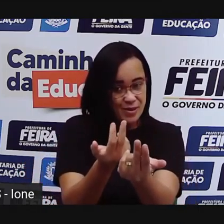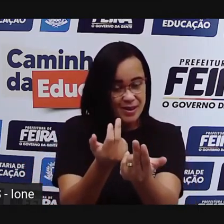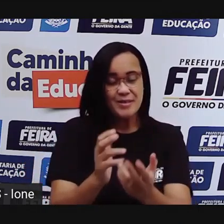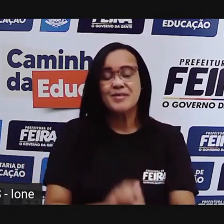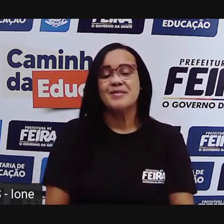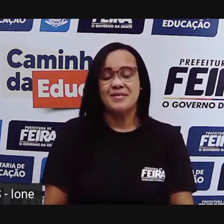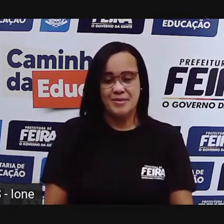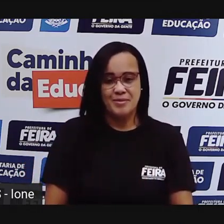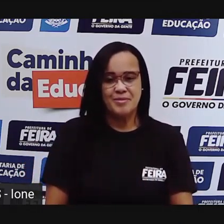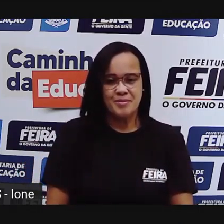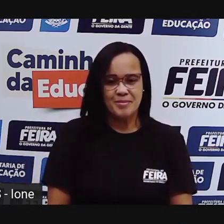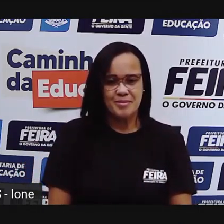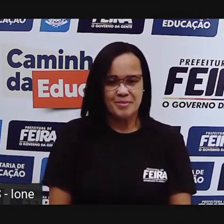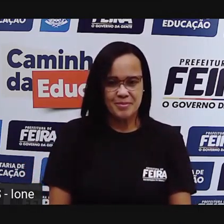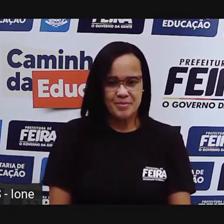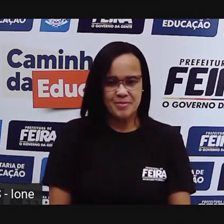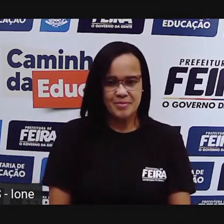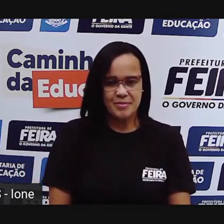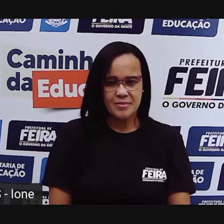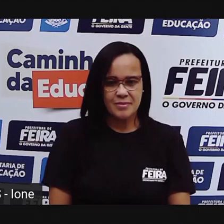aqui.